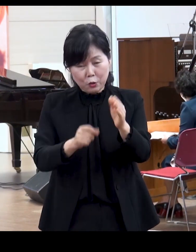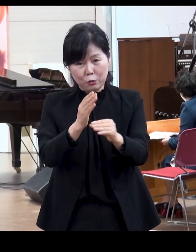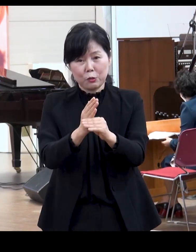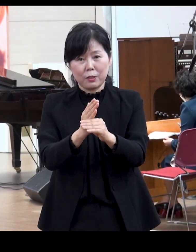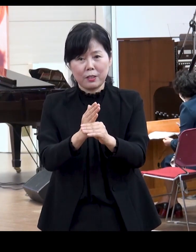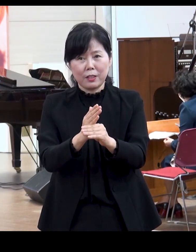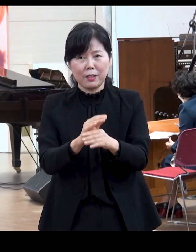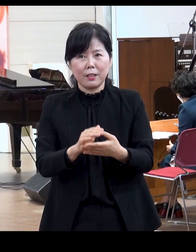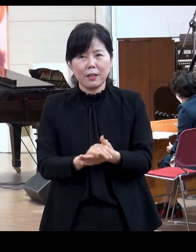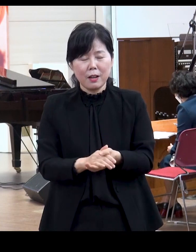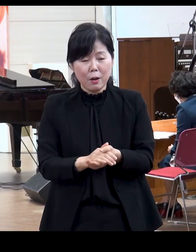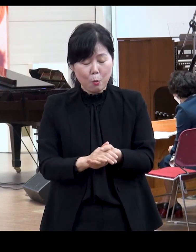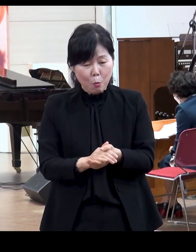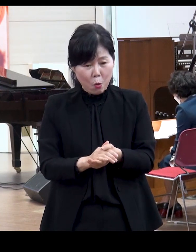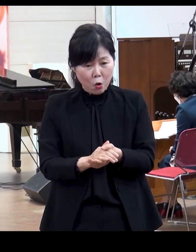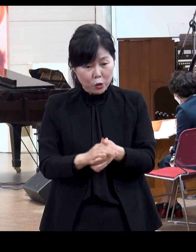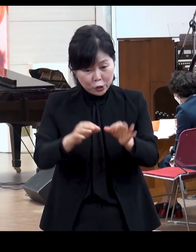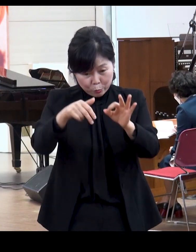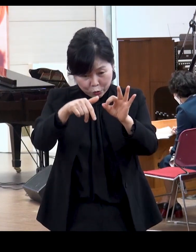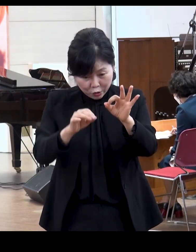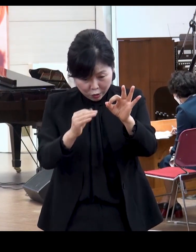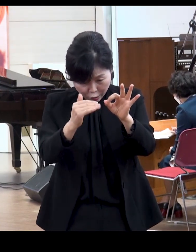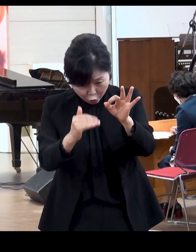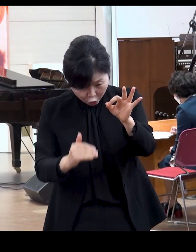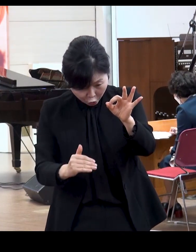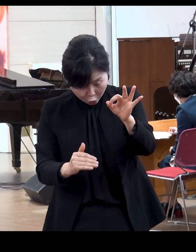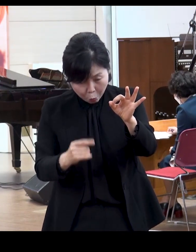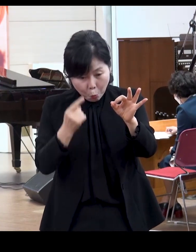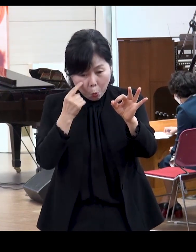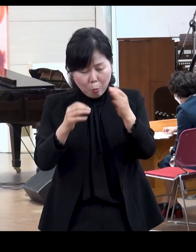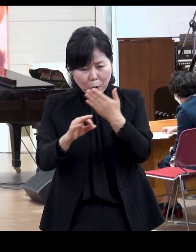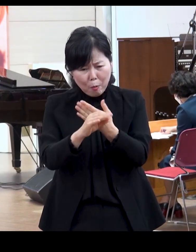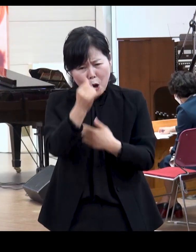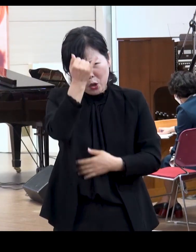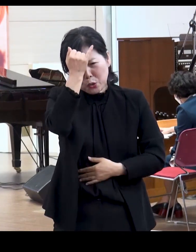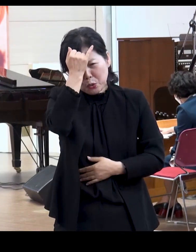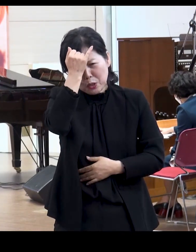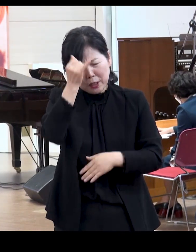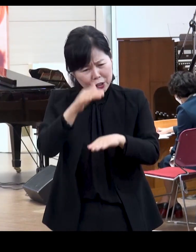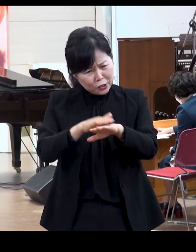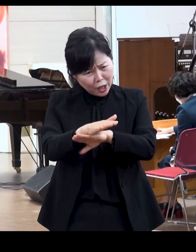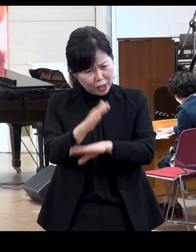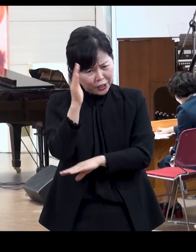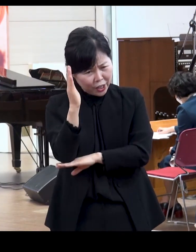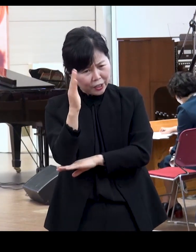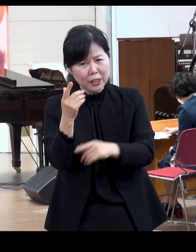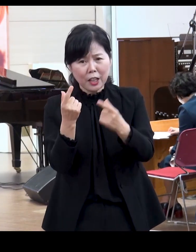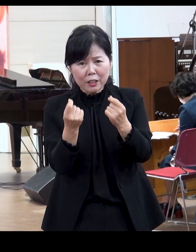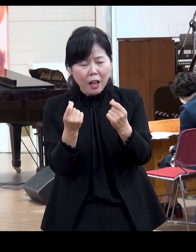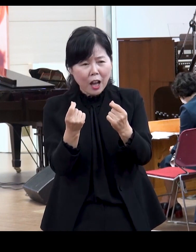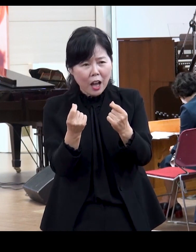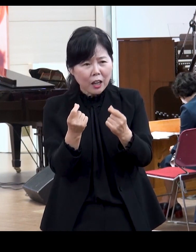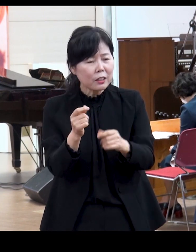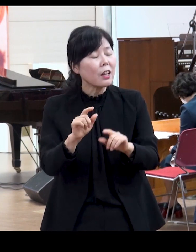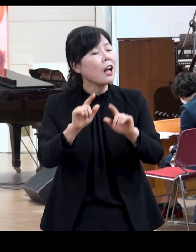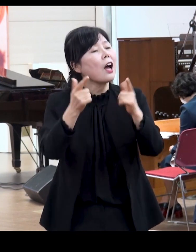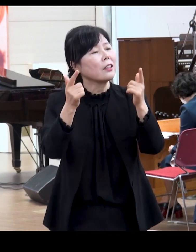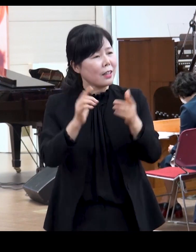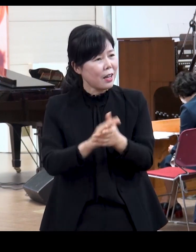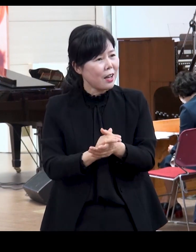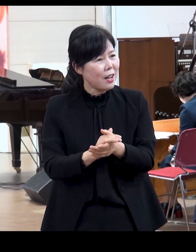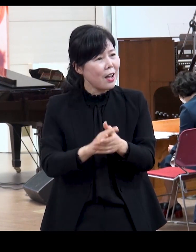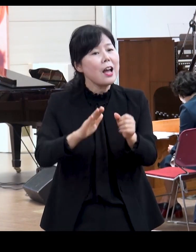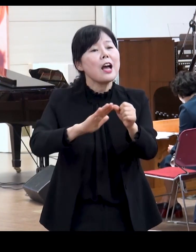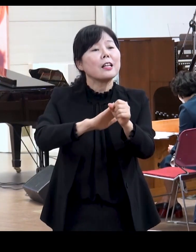읽어보면 언뜻 보면 도덕적 권면처럼 보입니다. 혹은 윤리적인 어떤 그런 지침처럼 보입니다. 아니요, 사실 이것은 바로